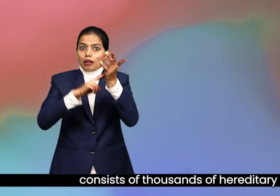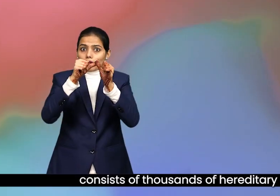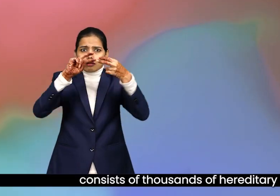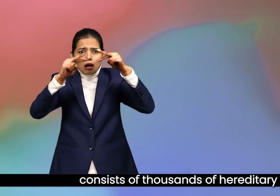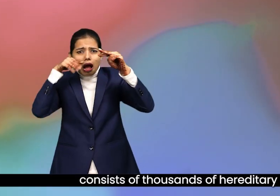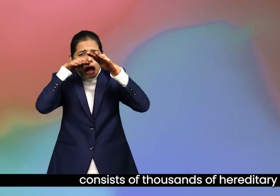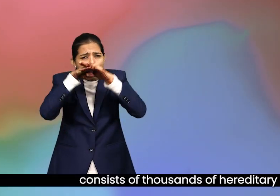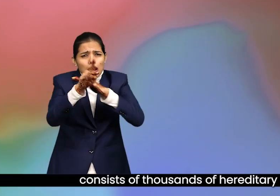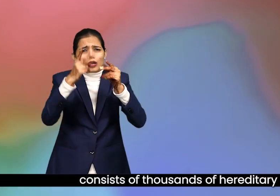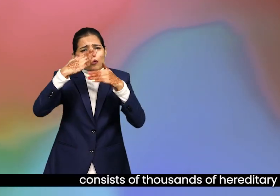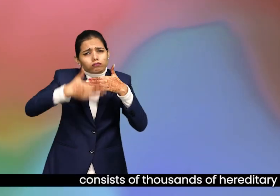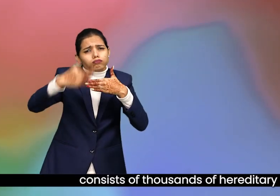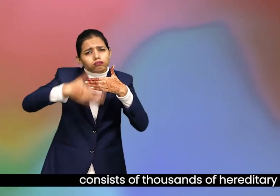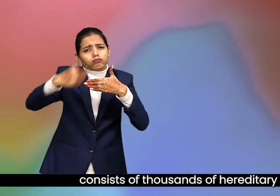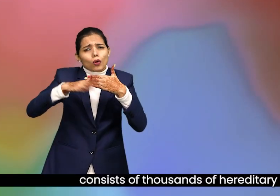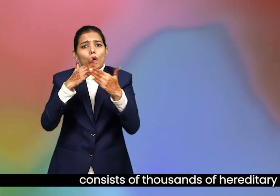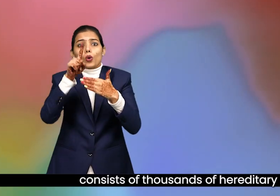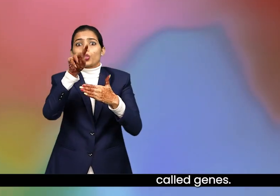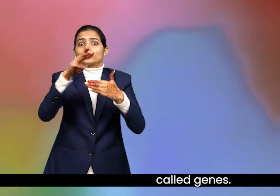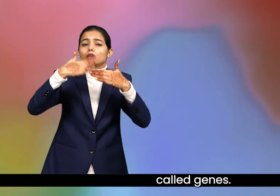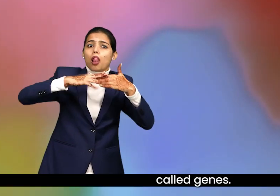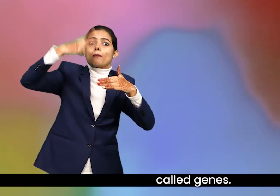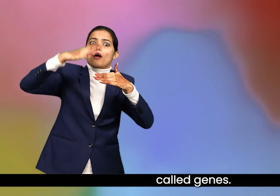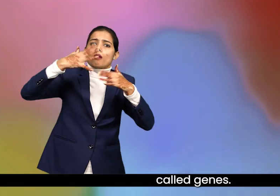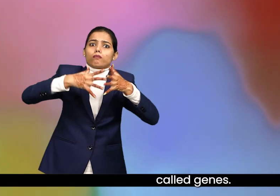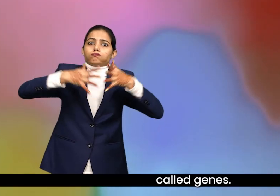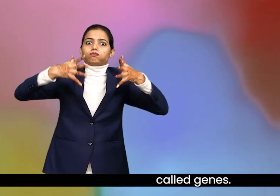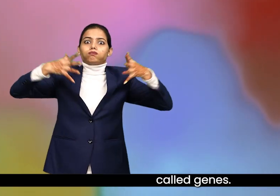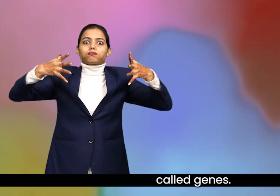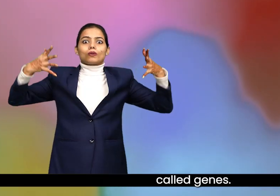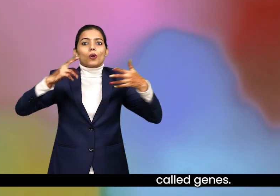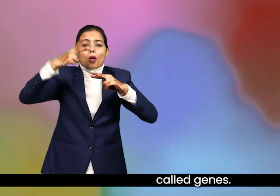எனப்படும் thousands of hereditary ஆயிரக்கணக்கான பரம்பரை units பகுதிகளை called கொண்டுள்ளது. genes.